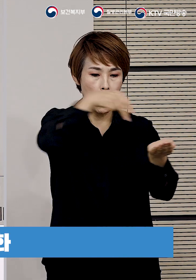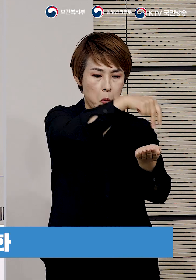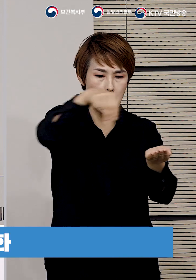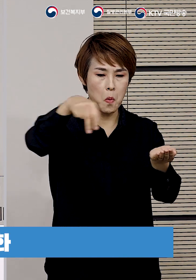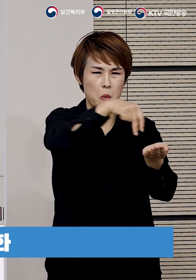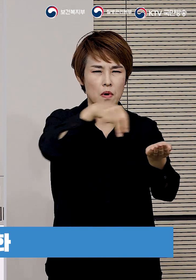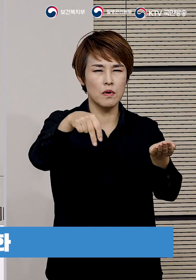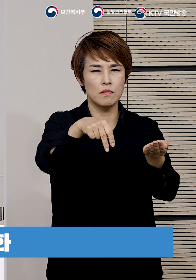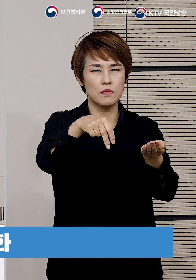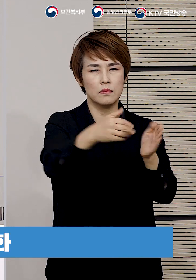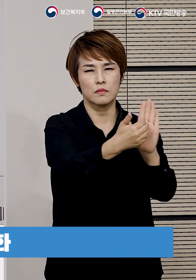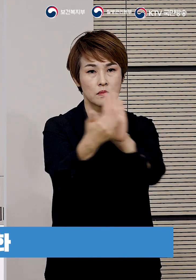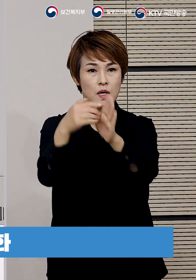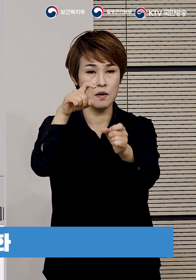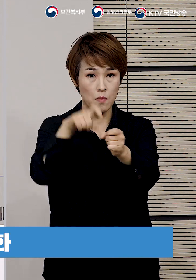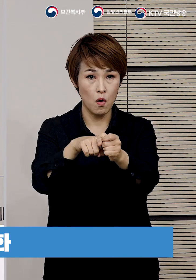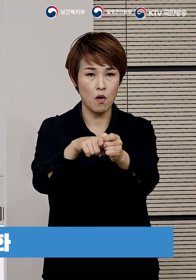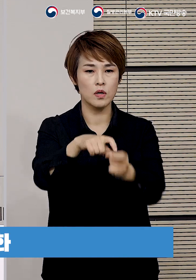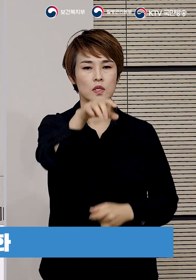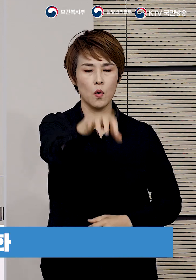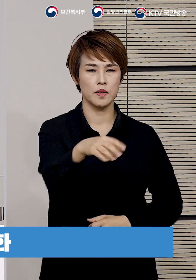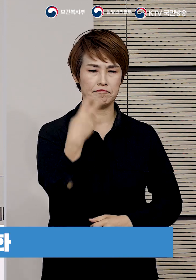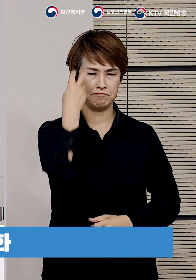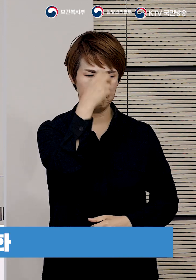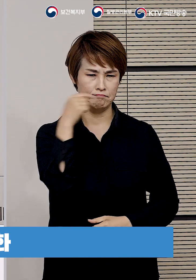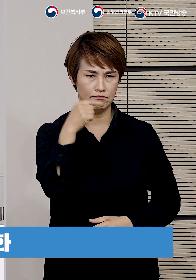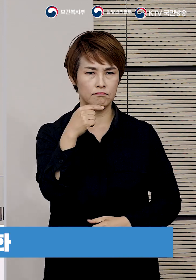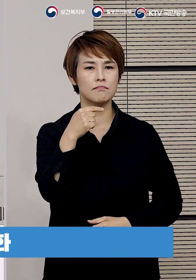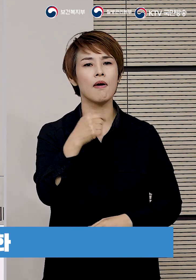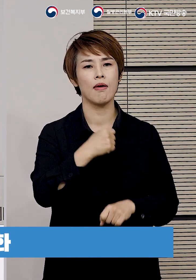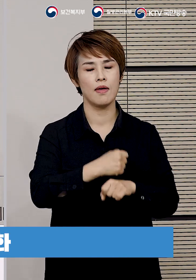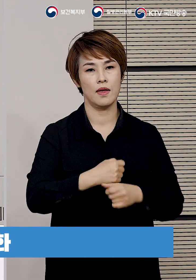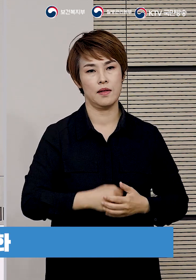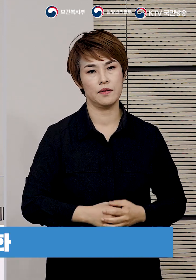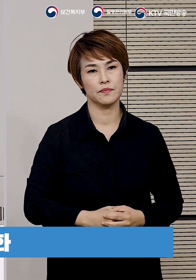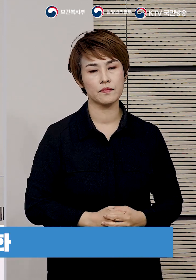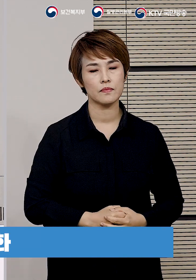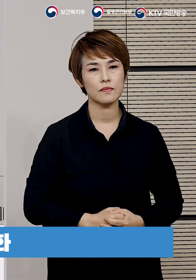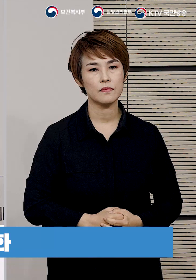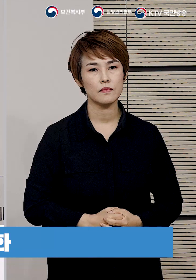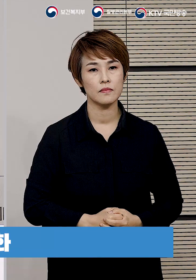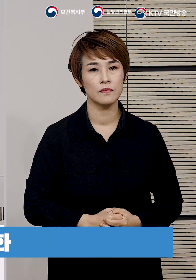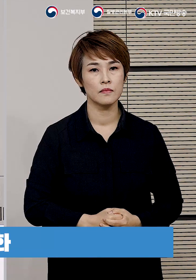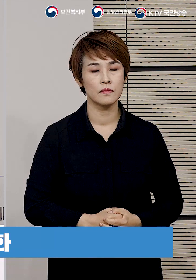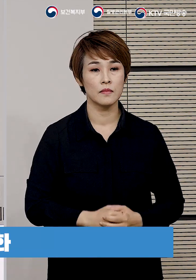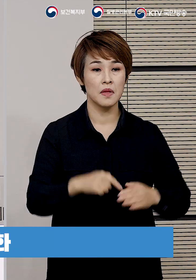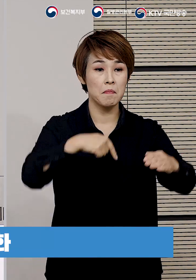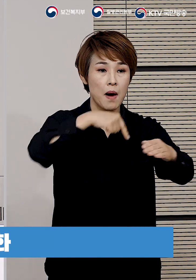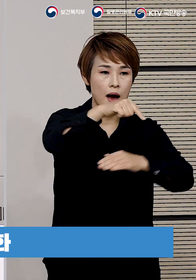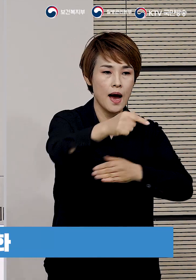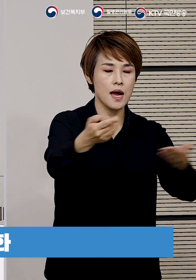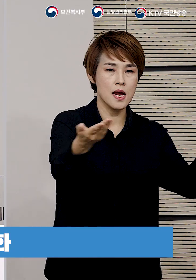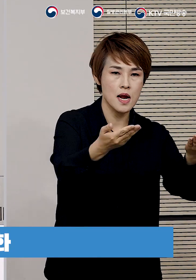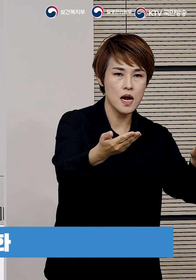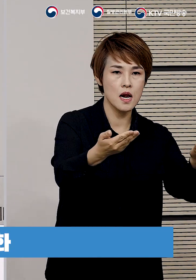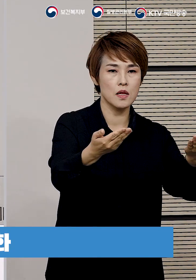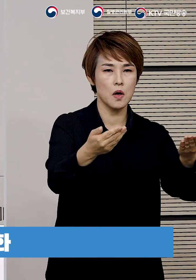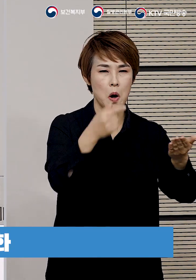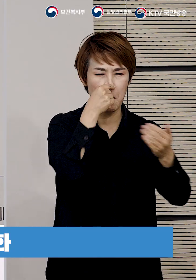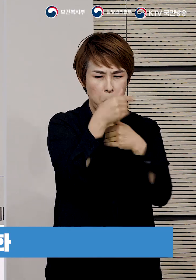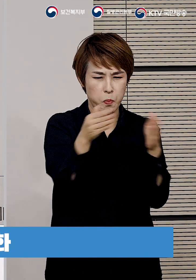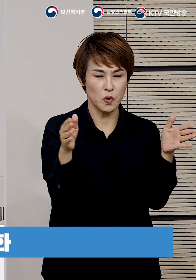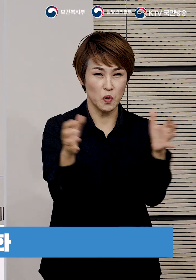접촉이 이루어지지 않도록 현장에서의 지도 단속을 강화하겠습니다. 야외